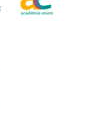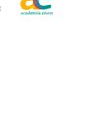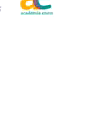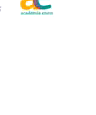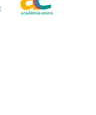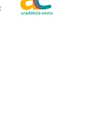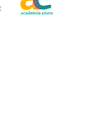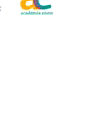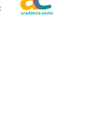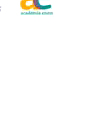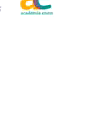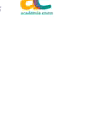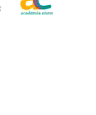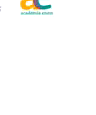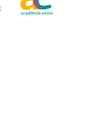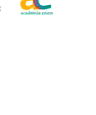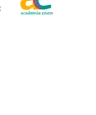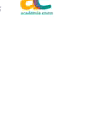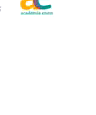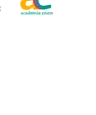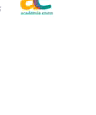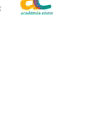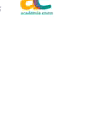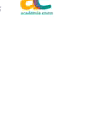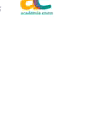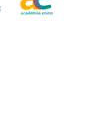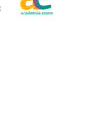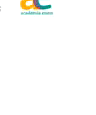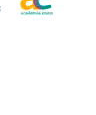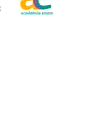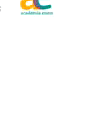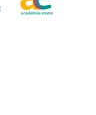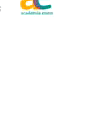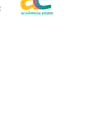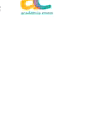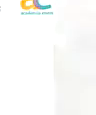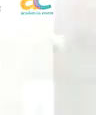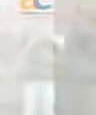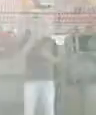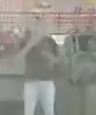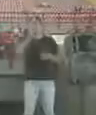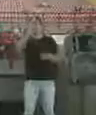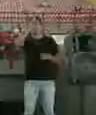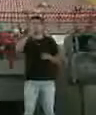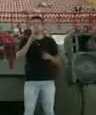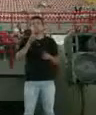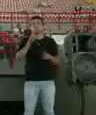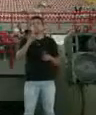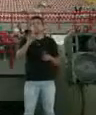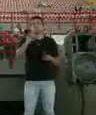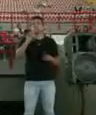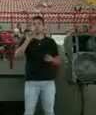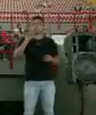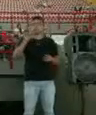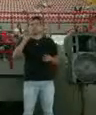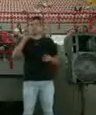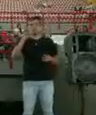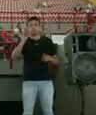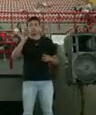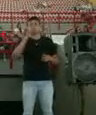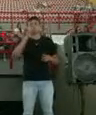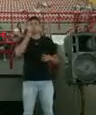Então, olha, o que mais? Crescimento e aumento da libido. Ei, professor, o que é libido?